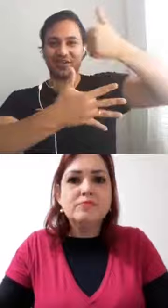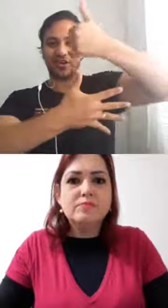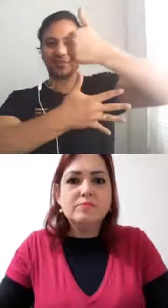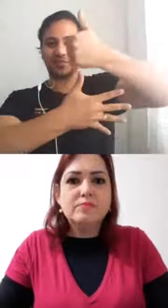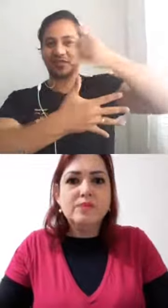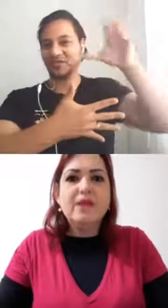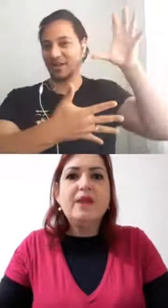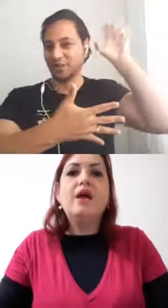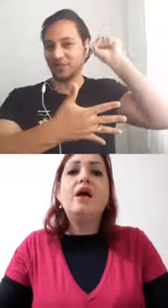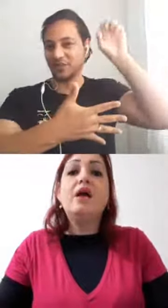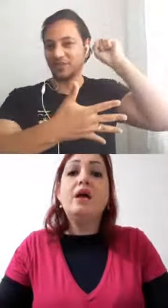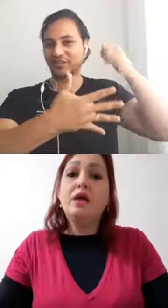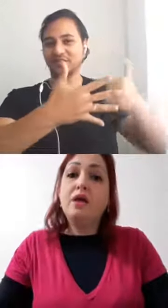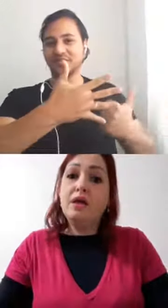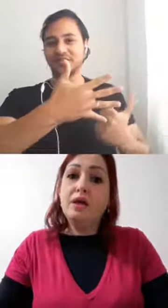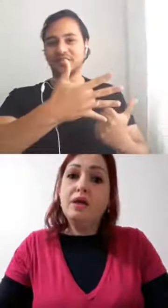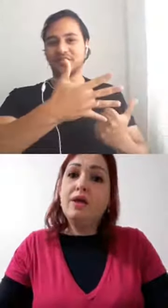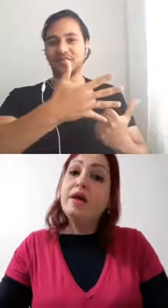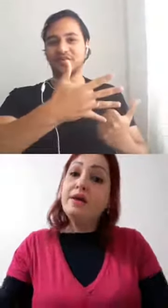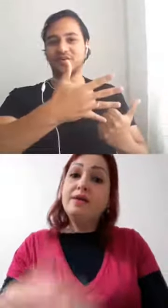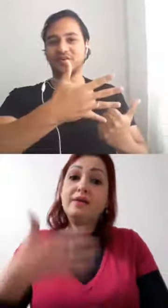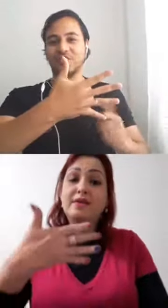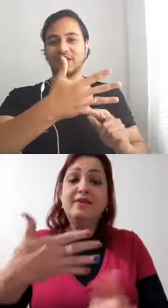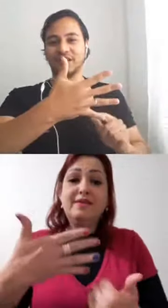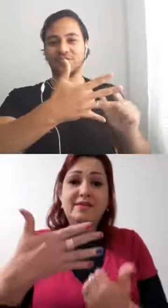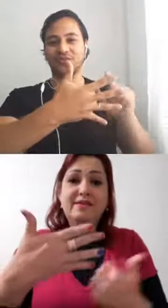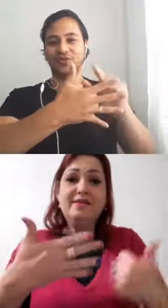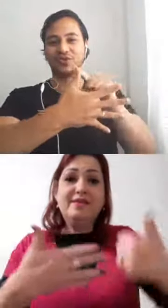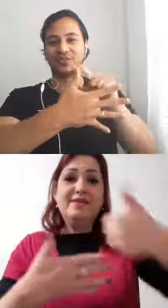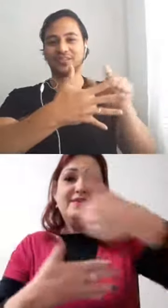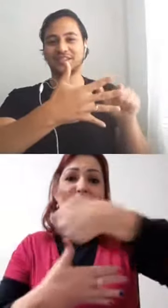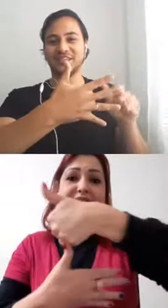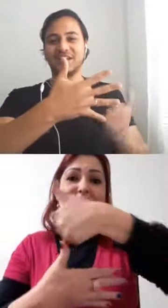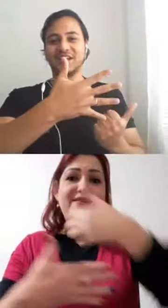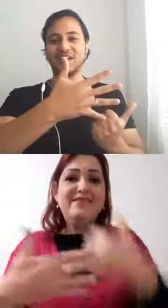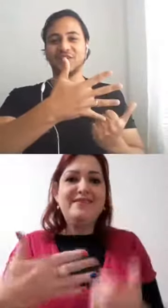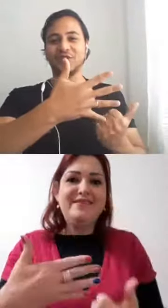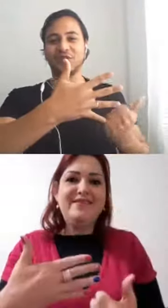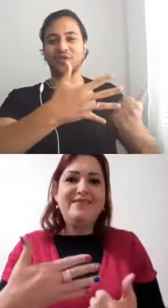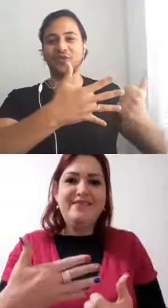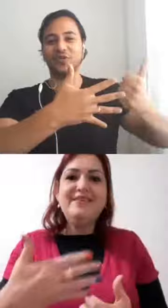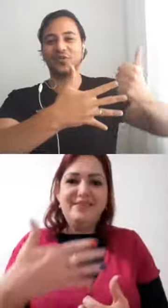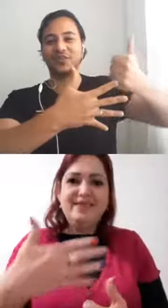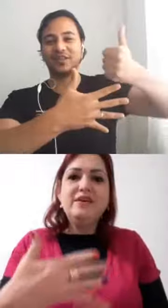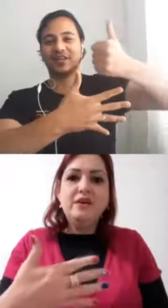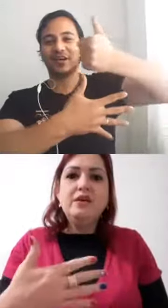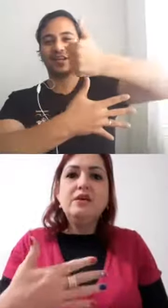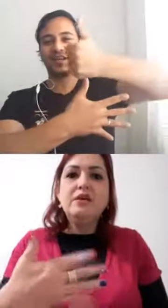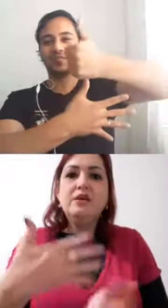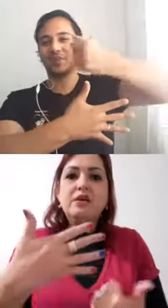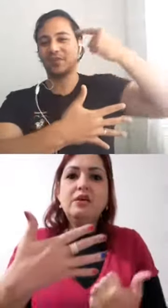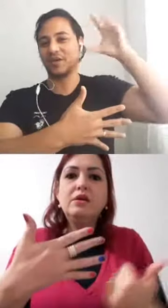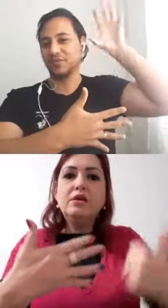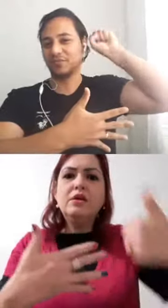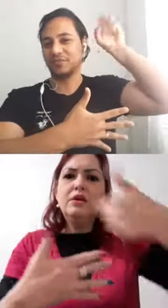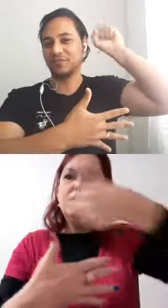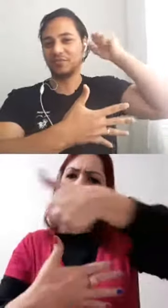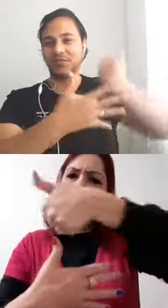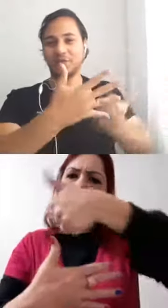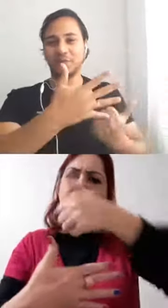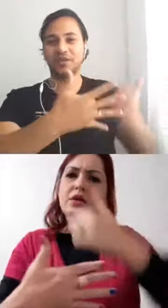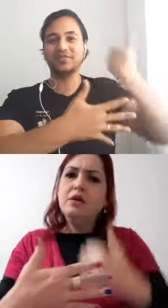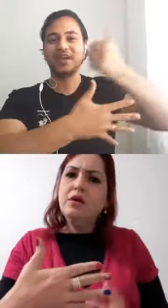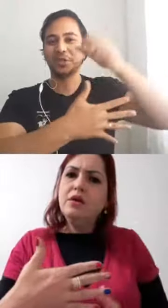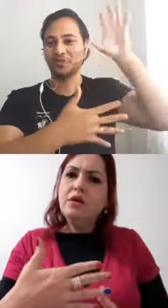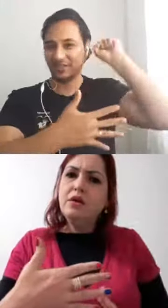sinal aqui, ó. Privilégio ouvinte. Então, aqui tem os surdos, vamos dizer assim. O ouvinte vai aqui primeiro.